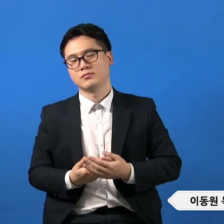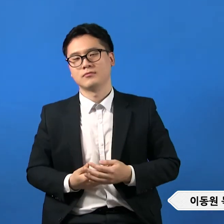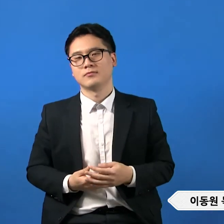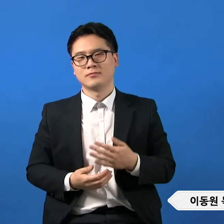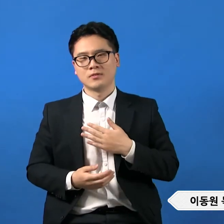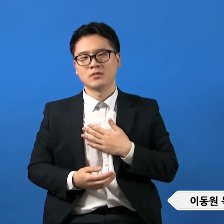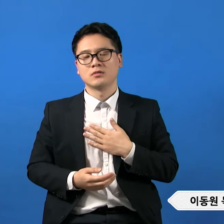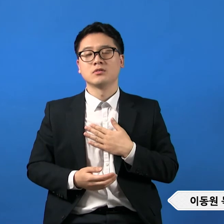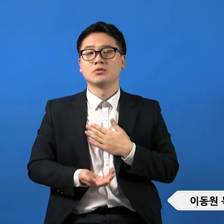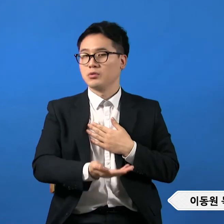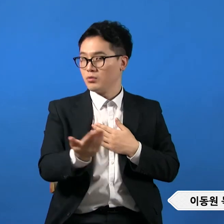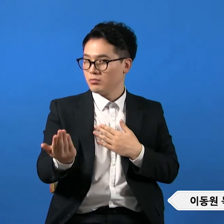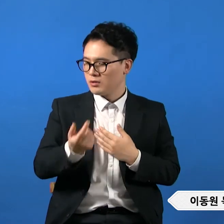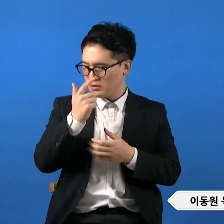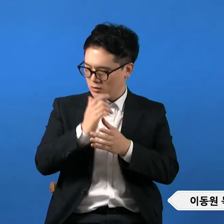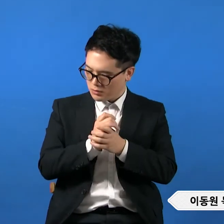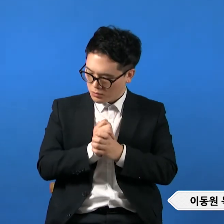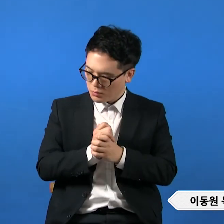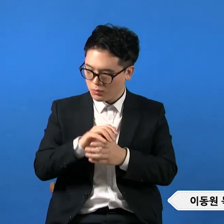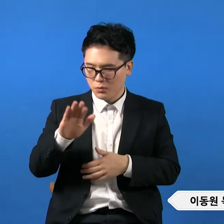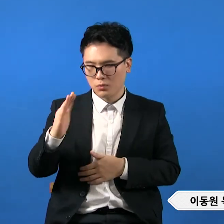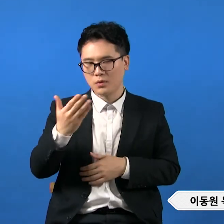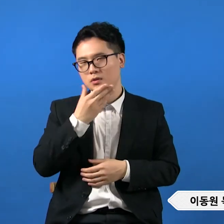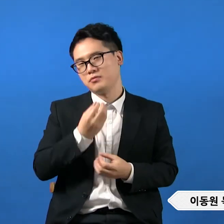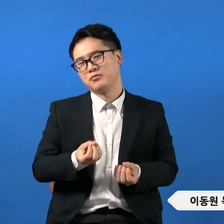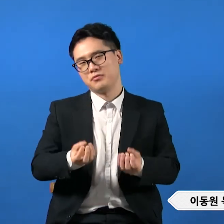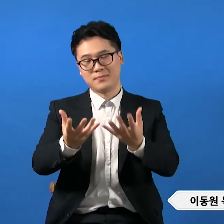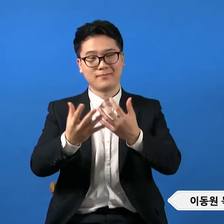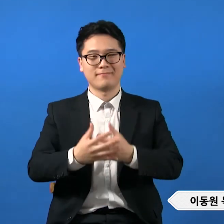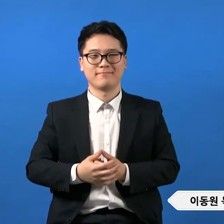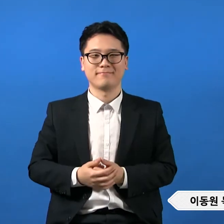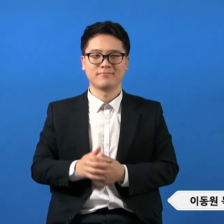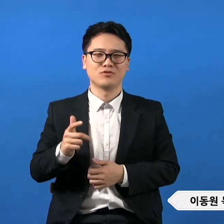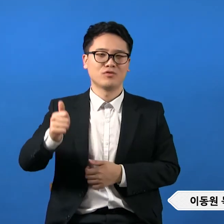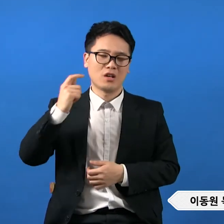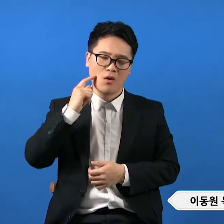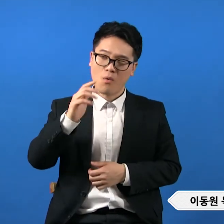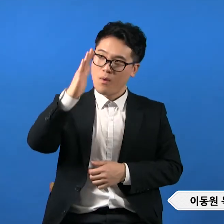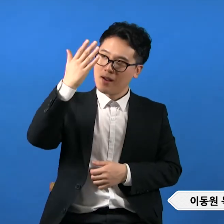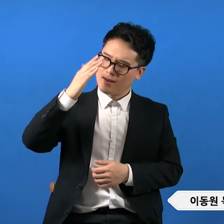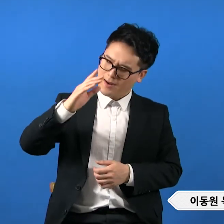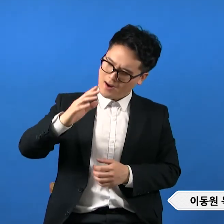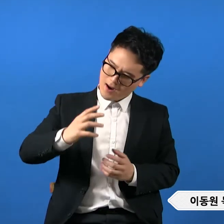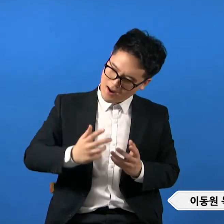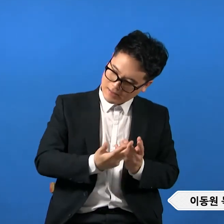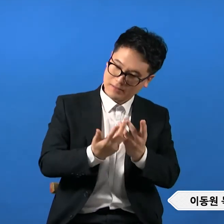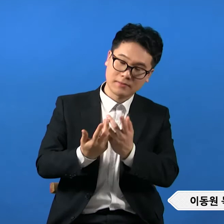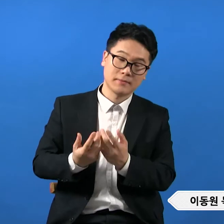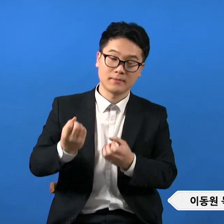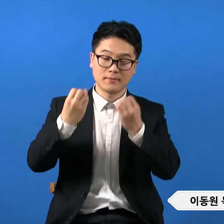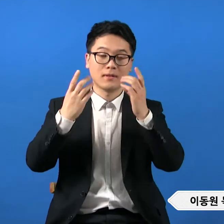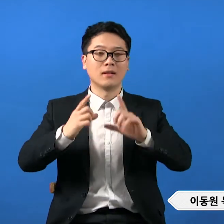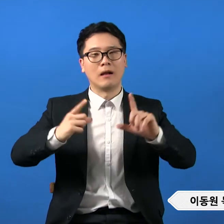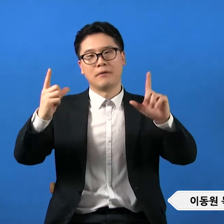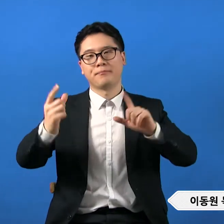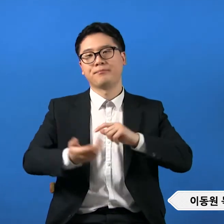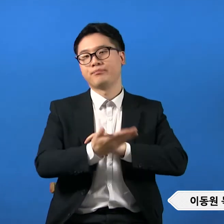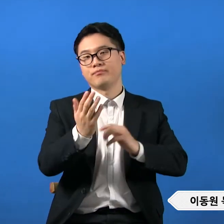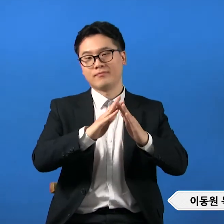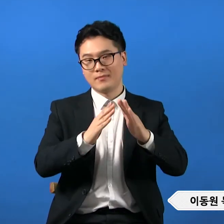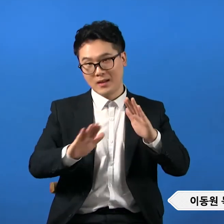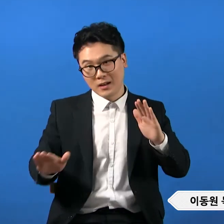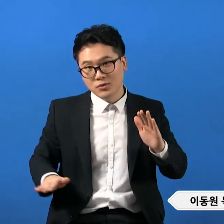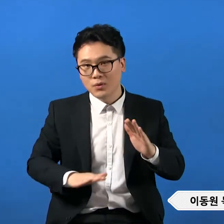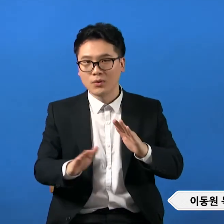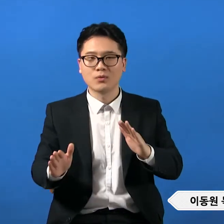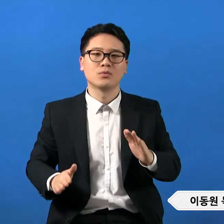그것이 우리의 기도가 될 수 있기를 축원합니다. 네, 주의 영광 가득한 새날, 그 새날이 여러분의 가정에도